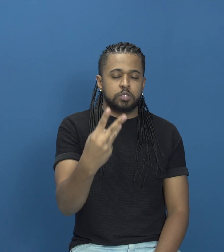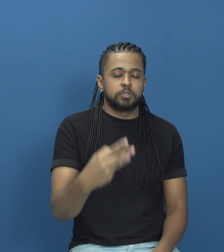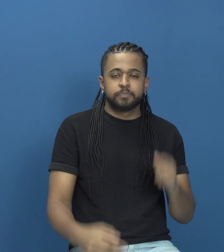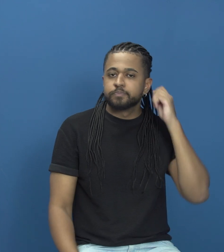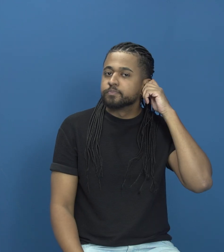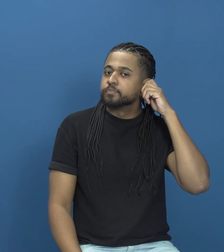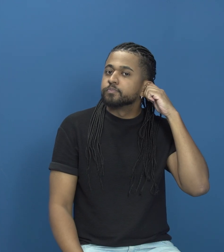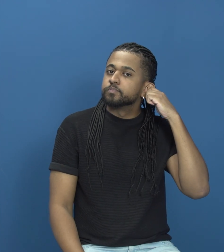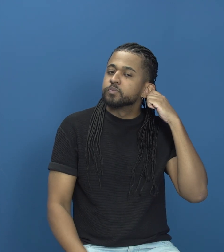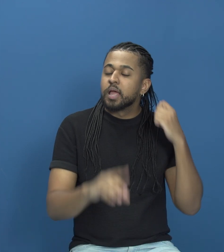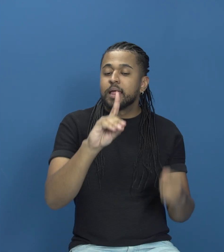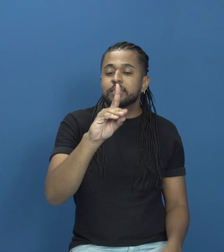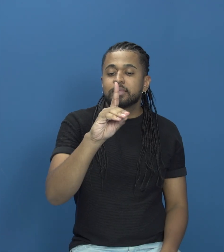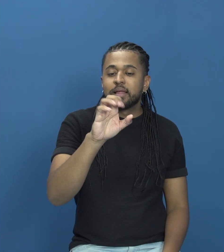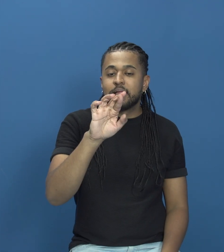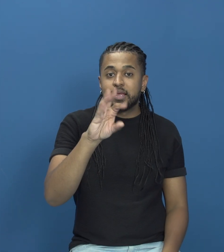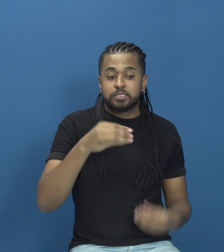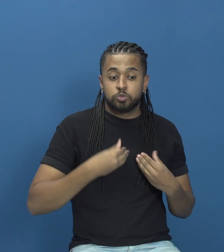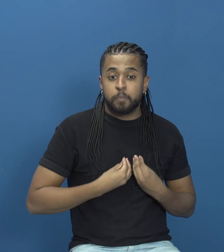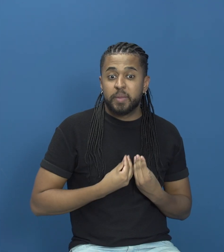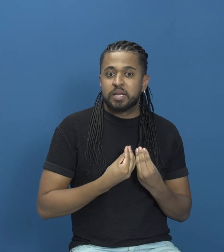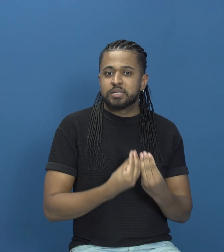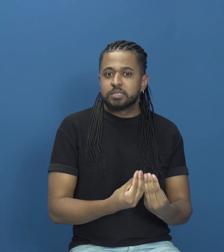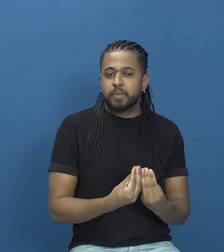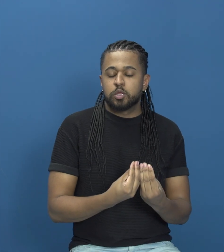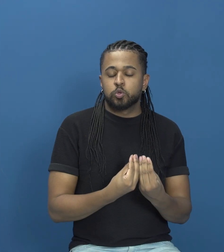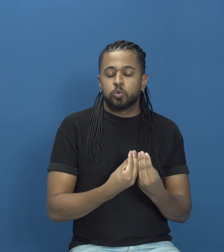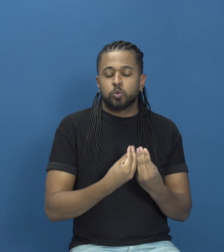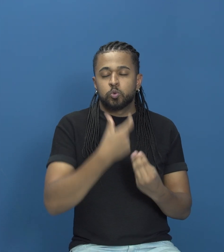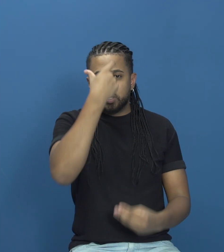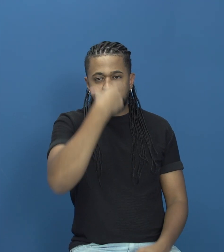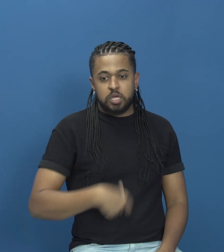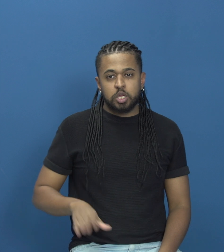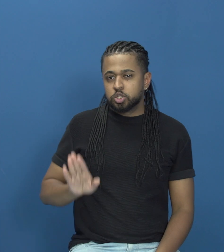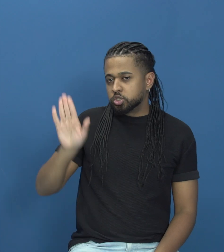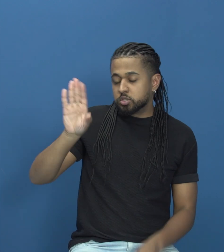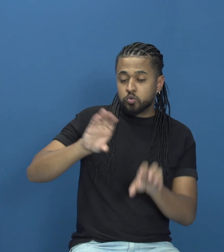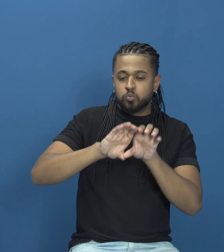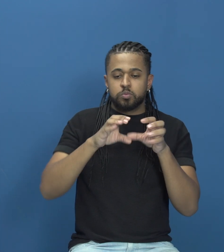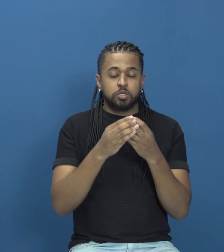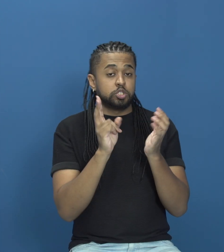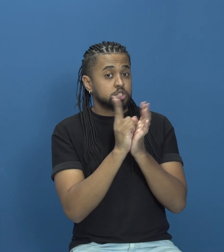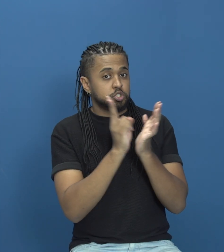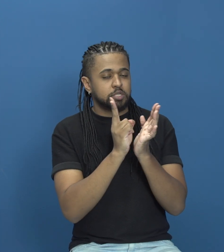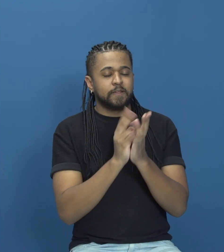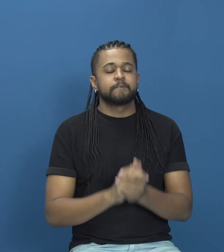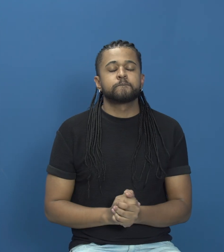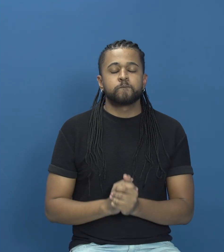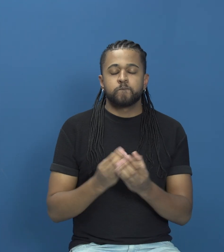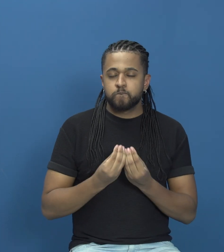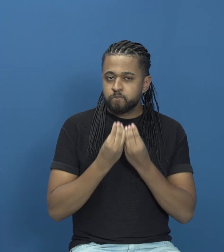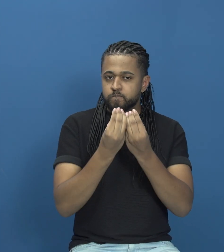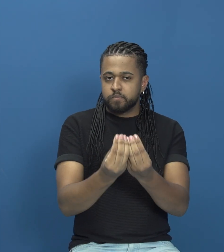11.10.1.3. Declaração de pertencimento do candidato, da candidata, à comunidade indígena,